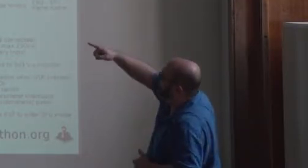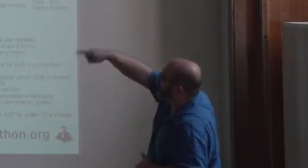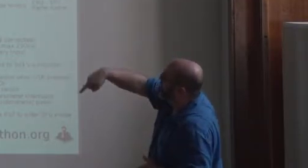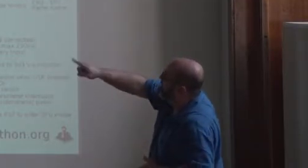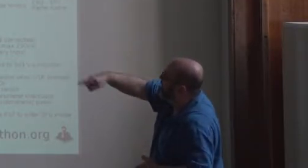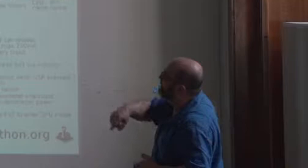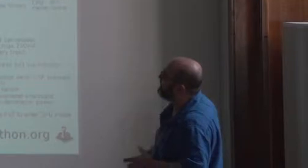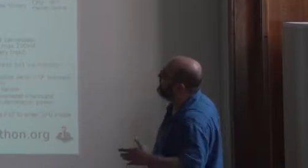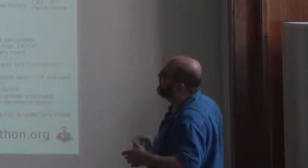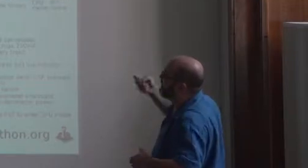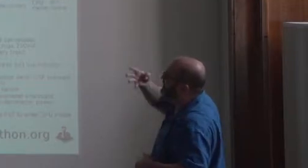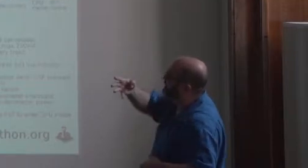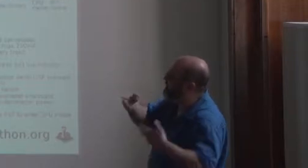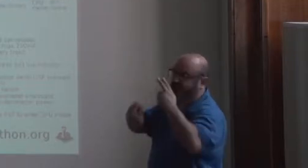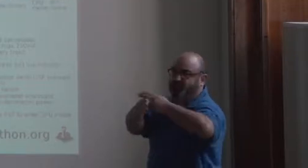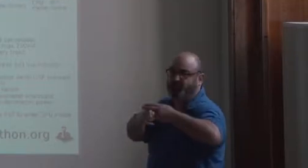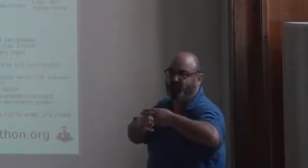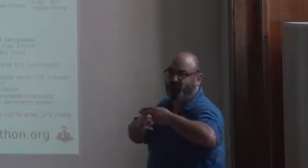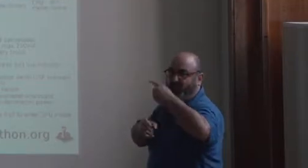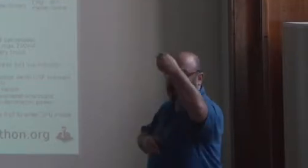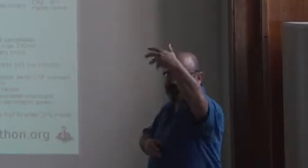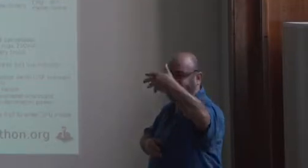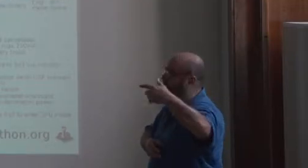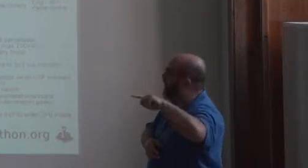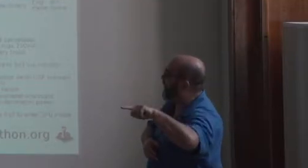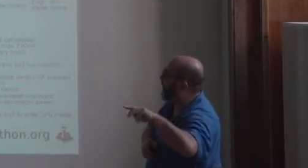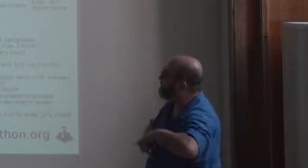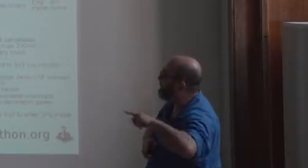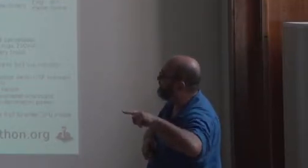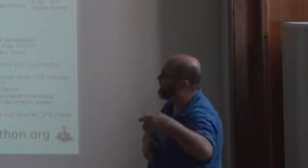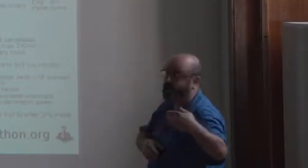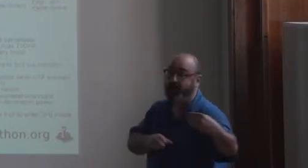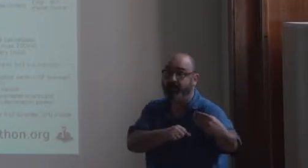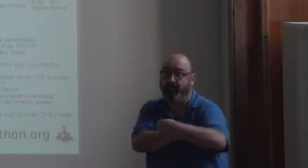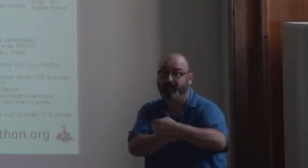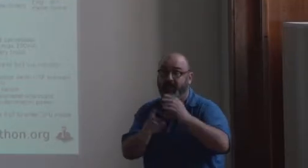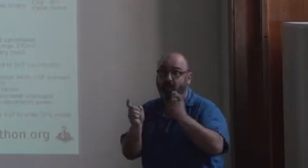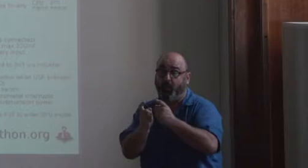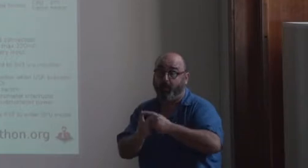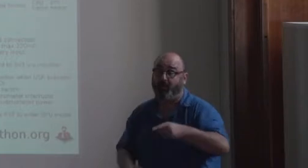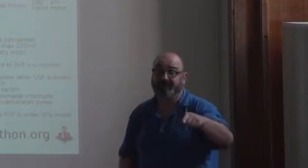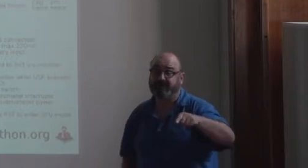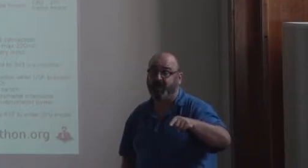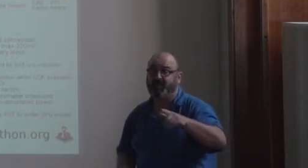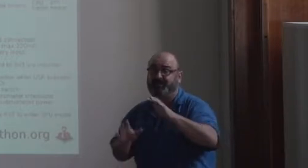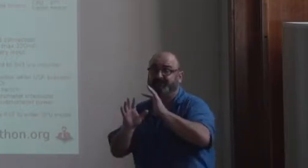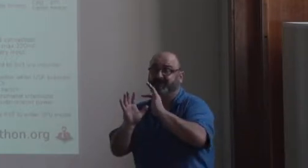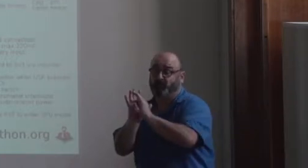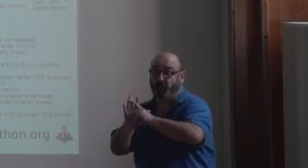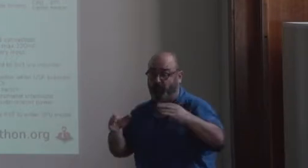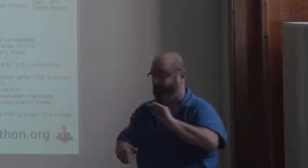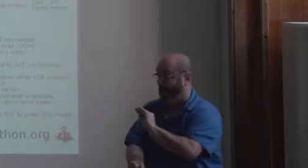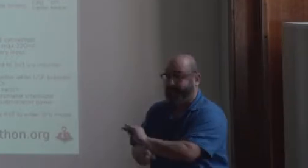ici ont un nom, sauf certains, par exemple, là où vous mettez le courant, ben, ça n'a pas de nom parce que ce n'est pas une fonctionnalité du microcontrôleur, vous êtes